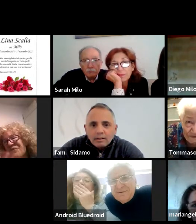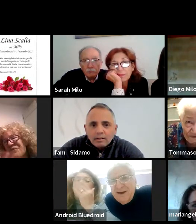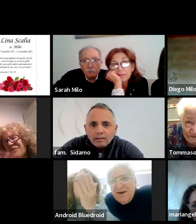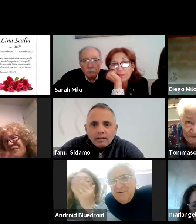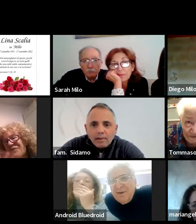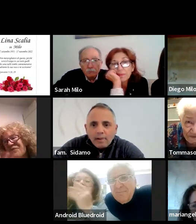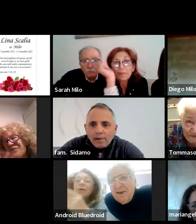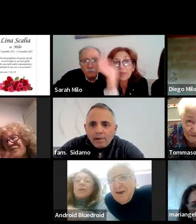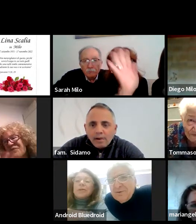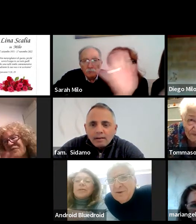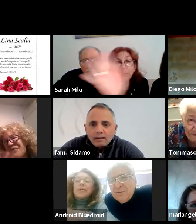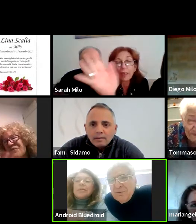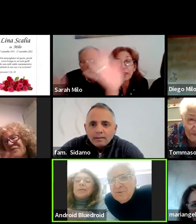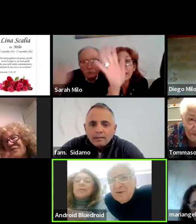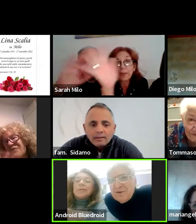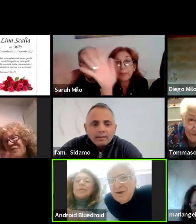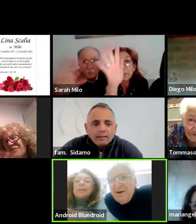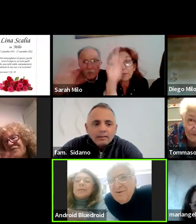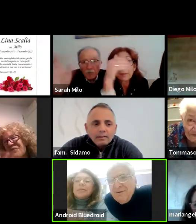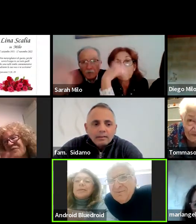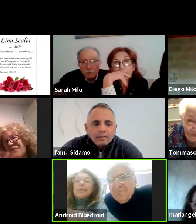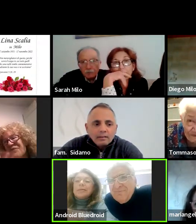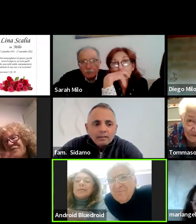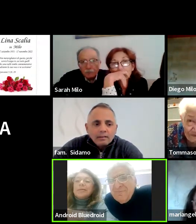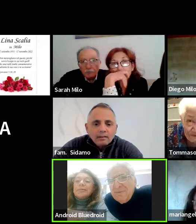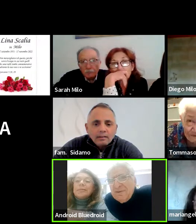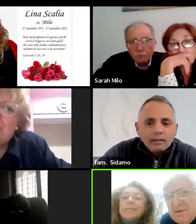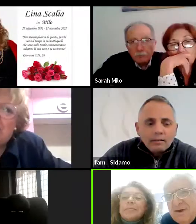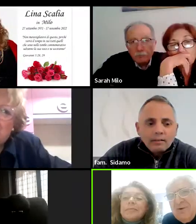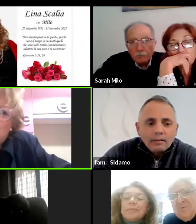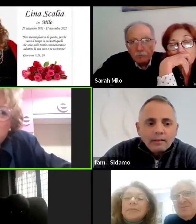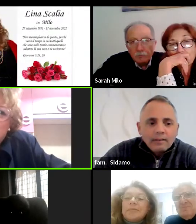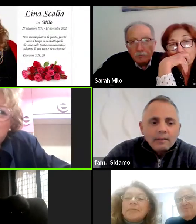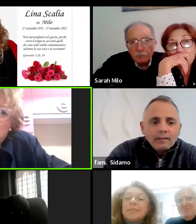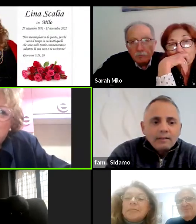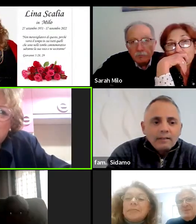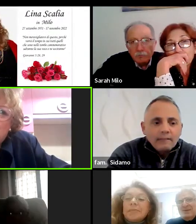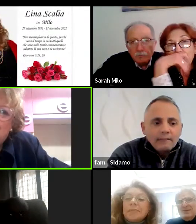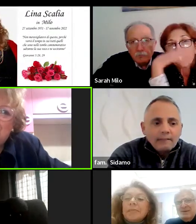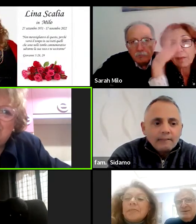a tutti Ciao ciao